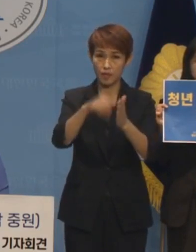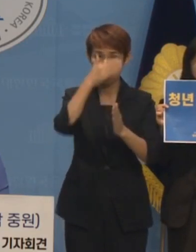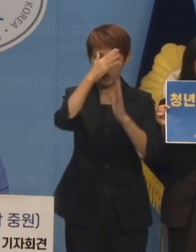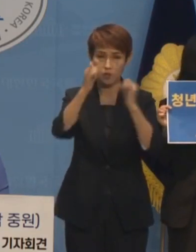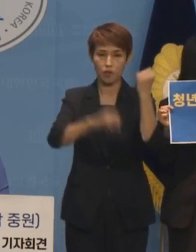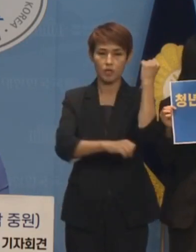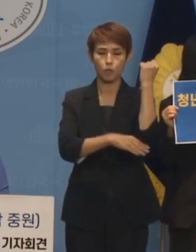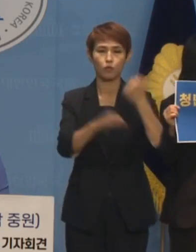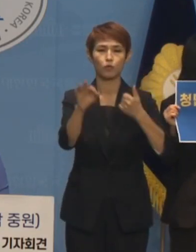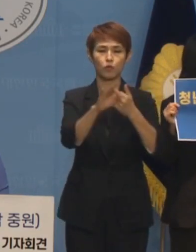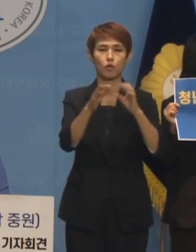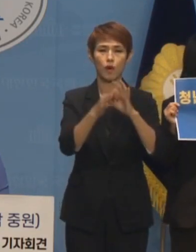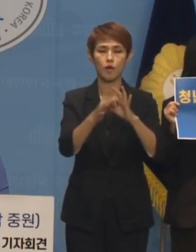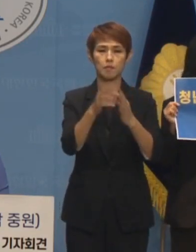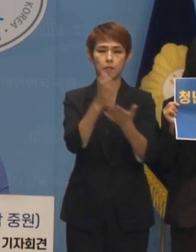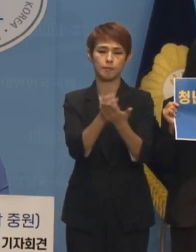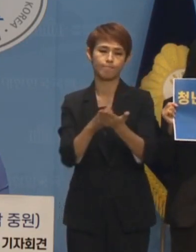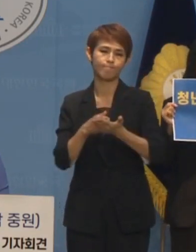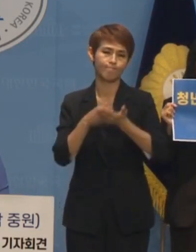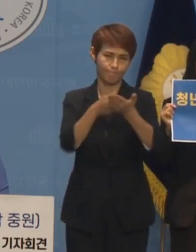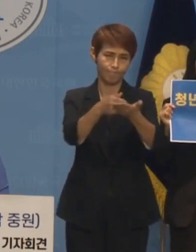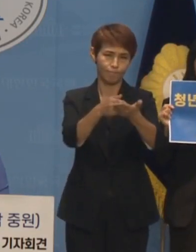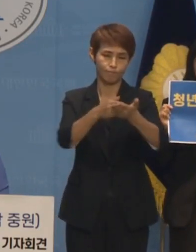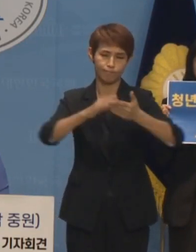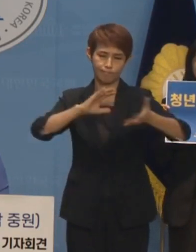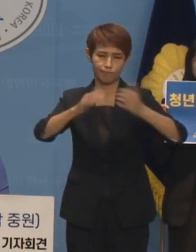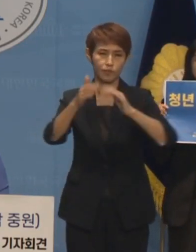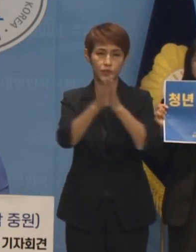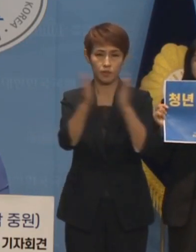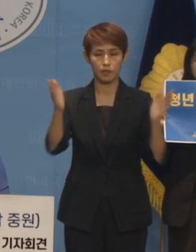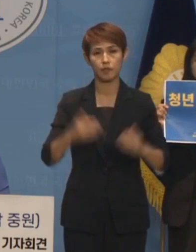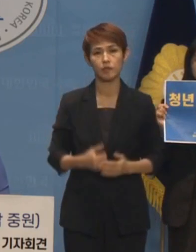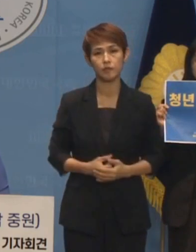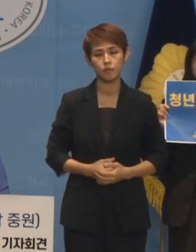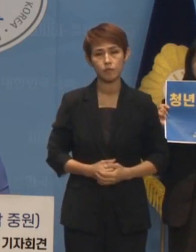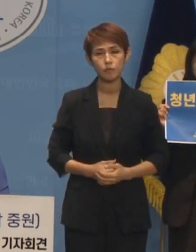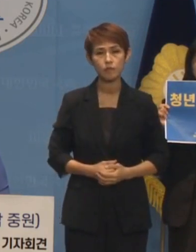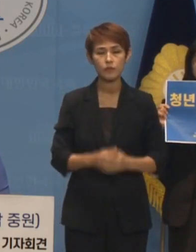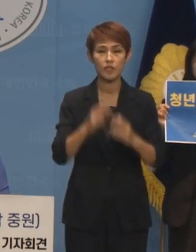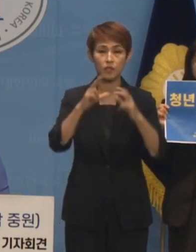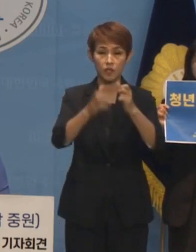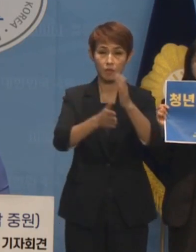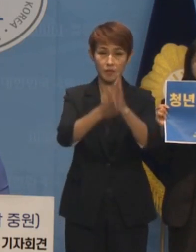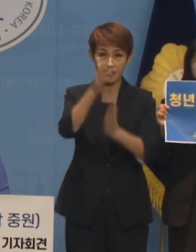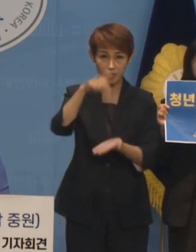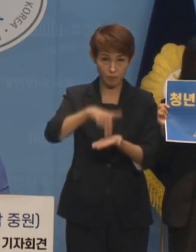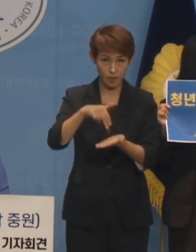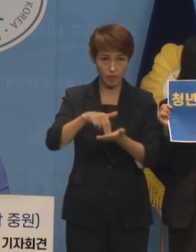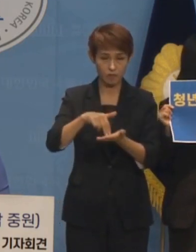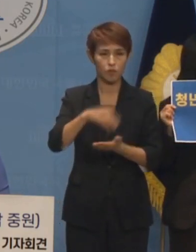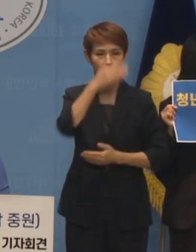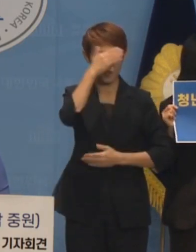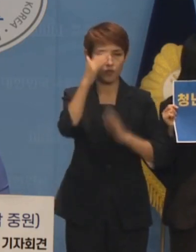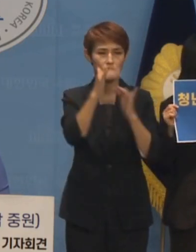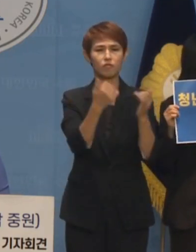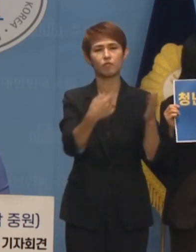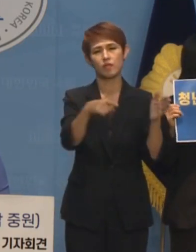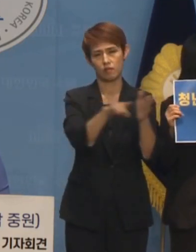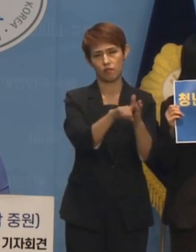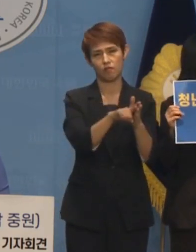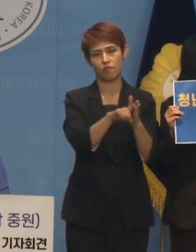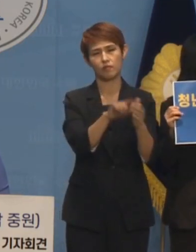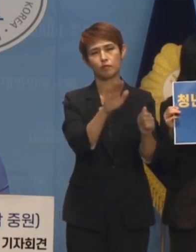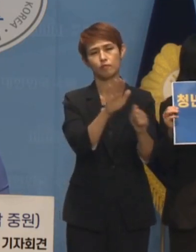지급 조례안이 다시 발의되어 심의가 이루어집니다. 성남시도 사회로 나가는 우리 청년들에게